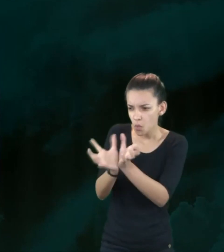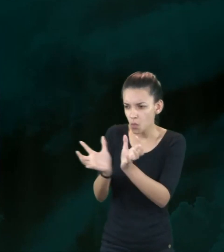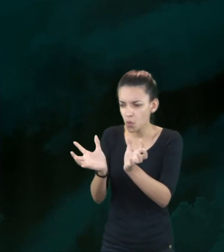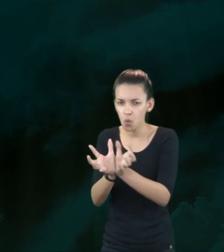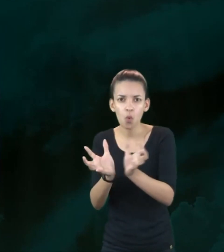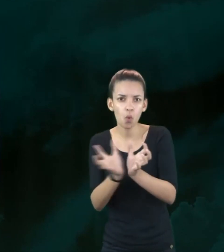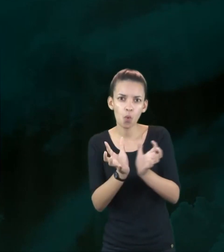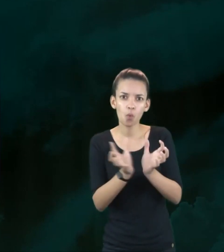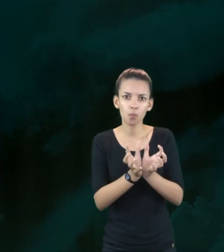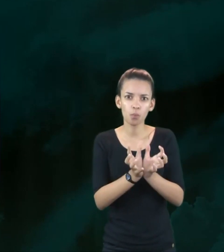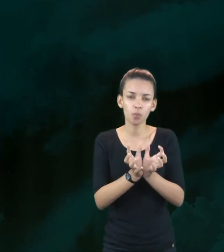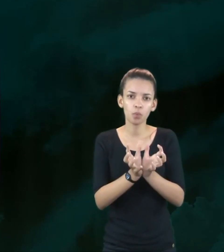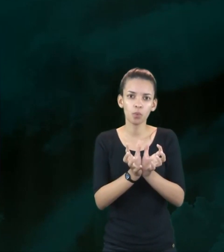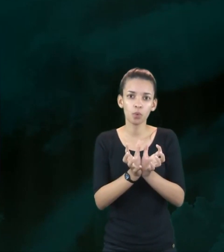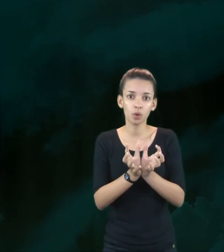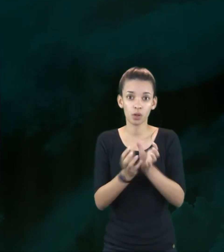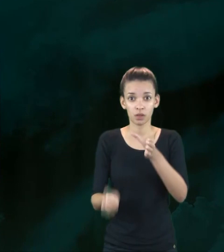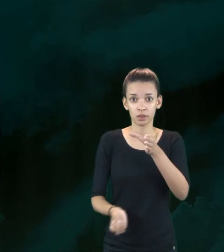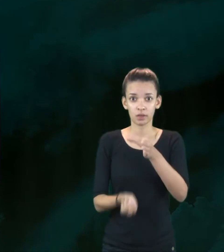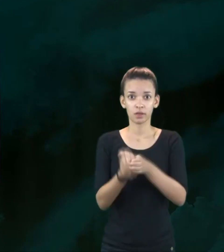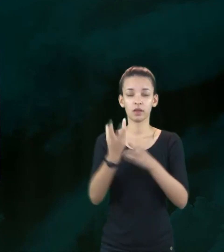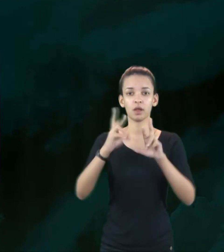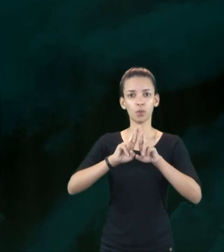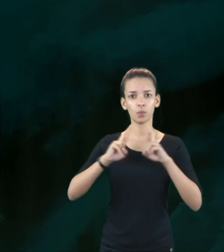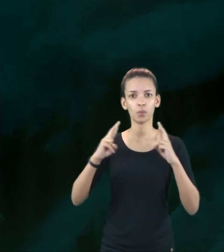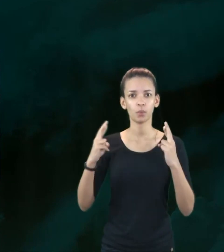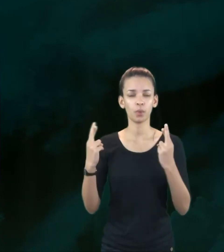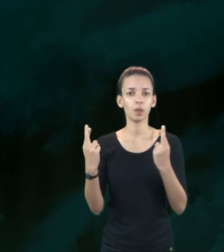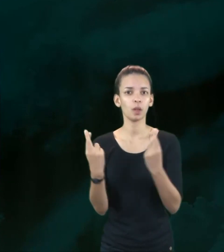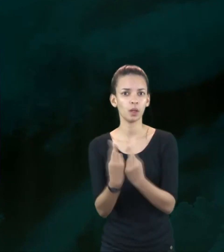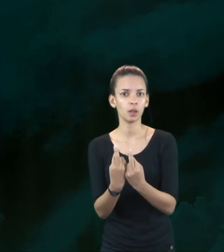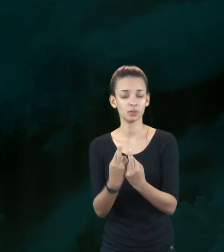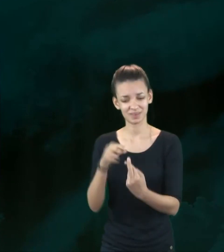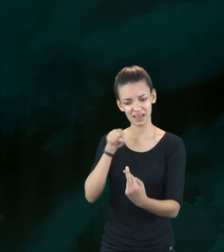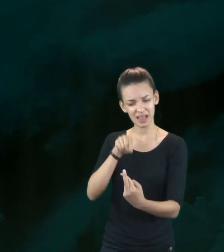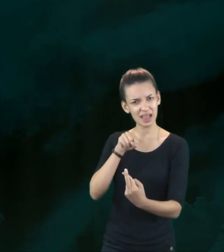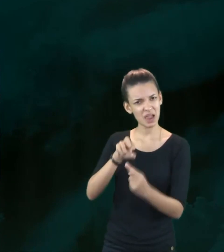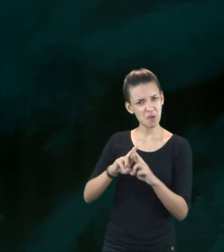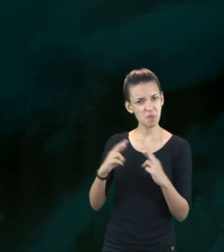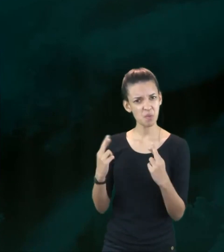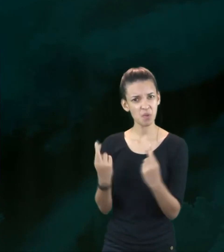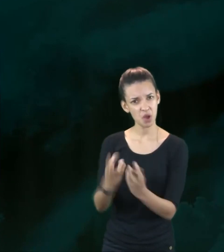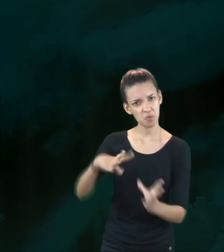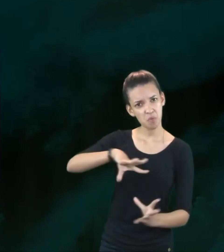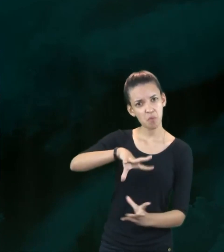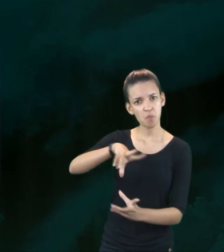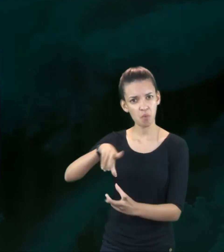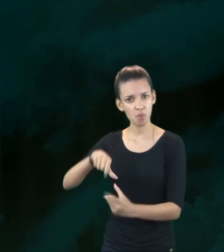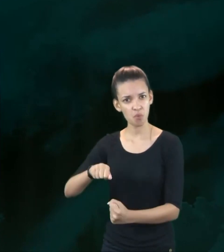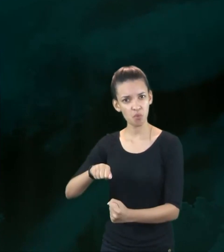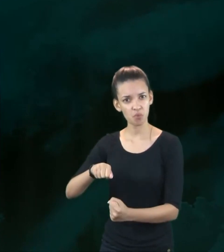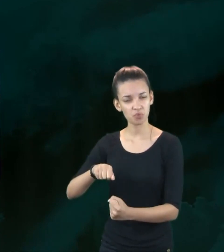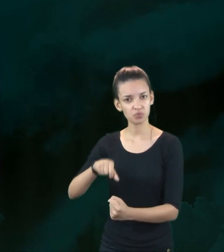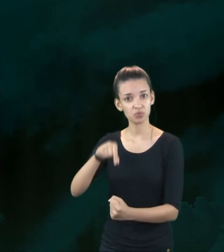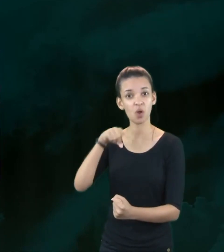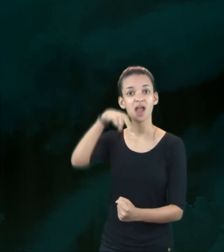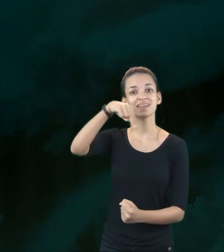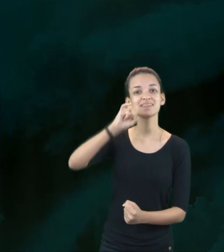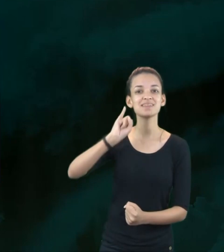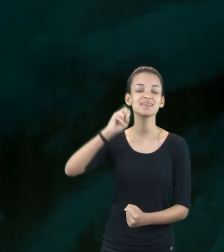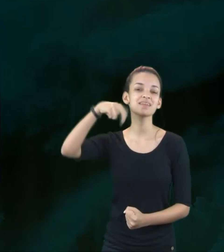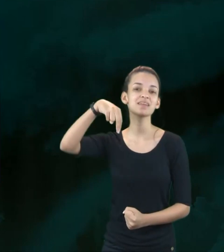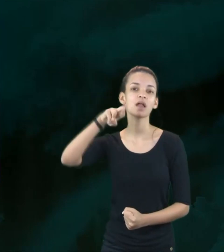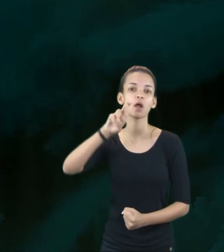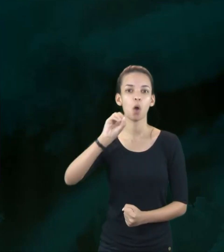e formar um reino, e nesse reino ele poderia ser o rei para governar